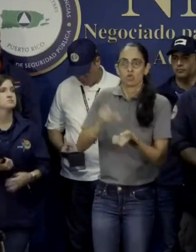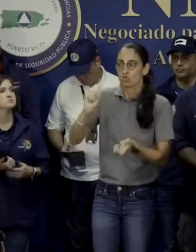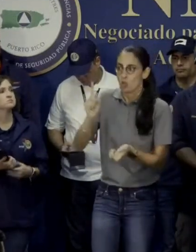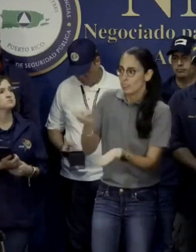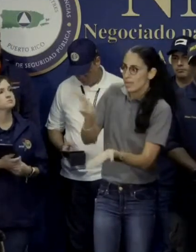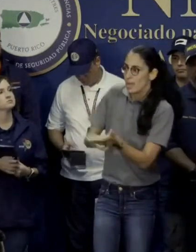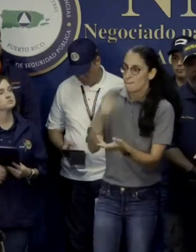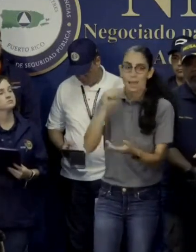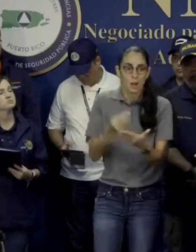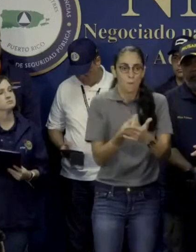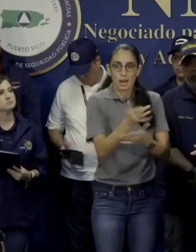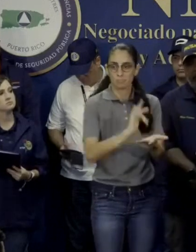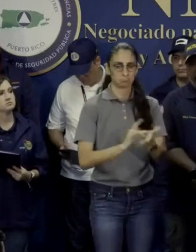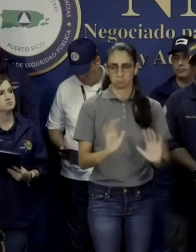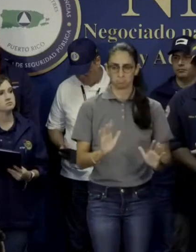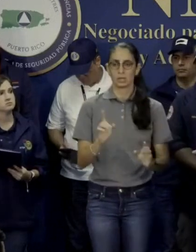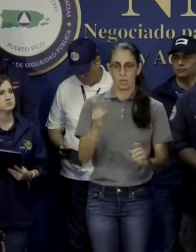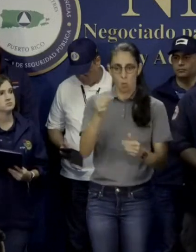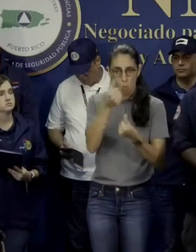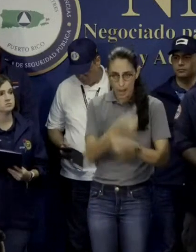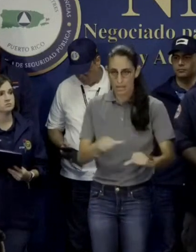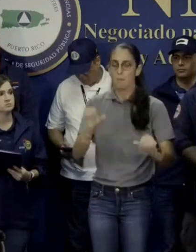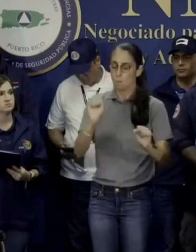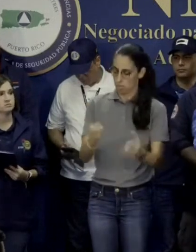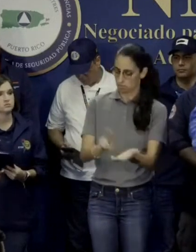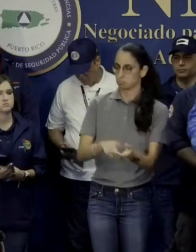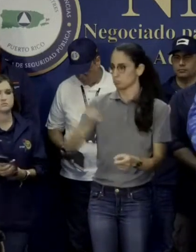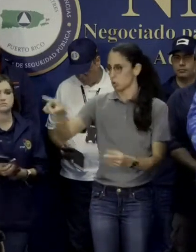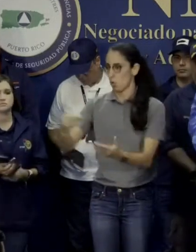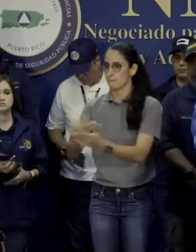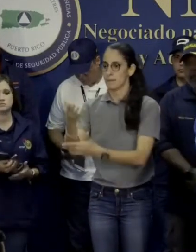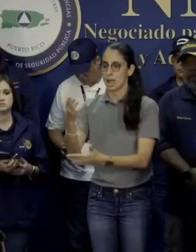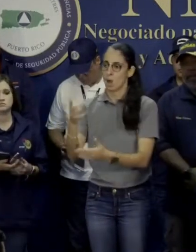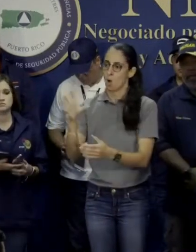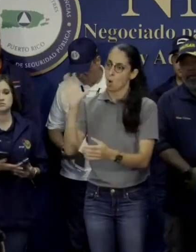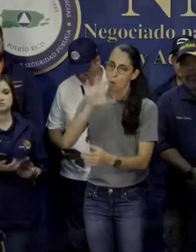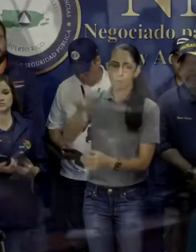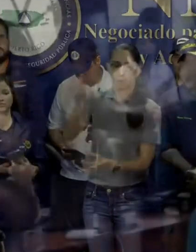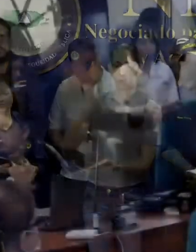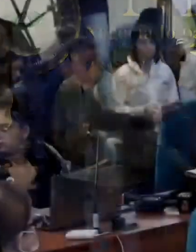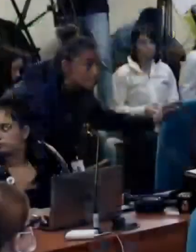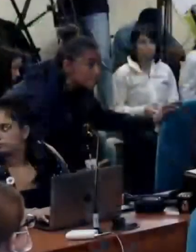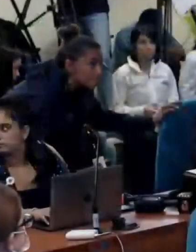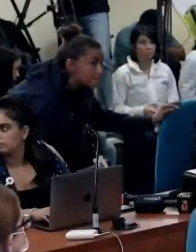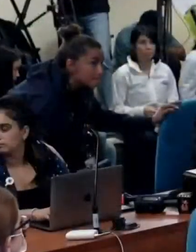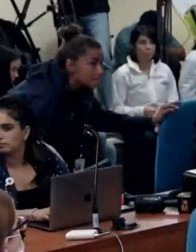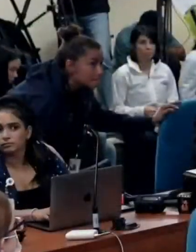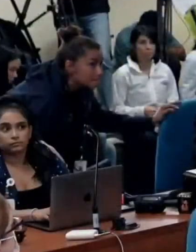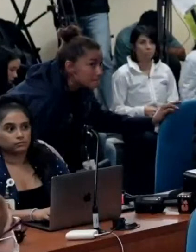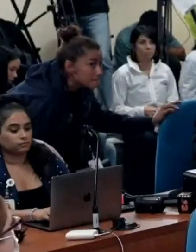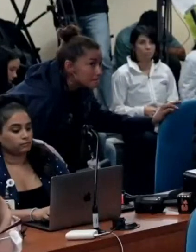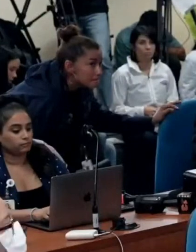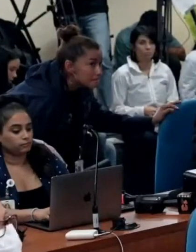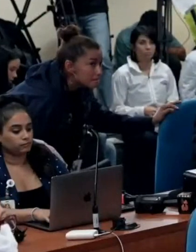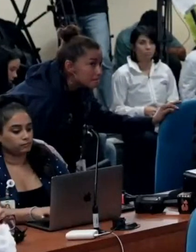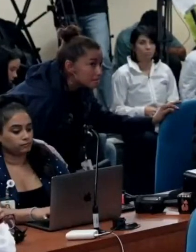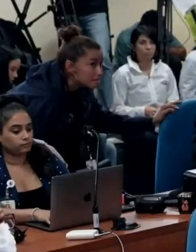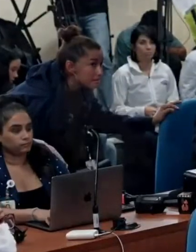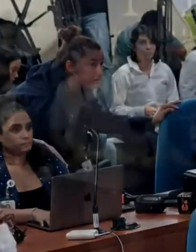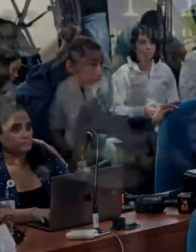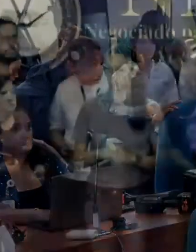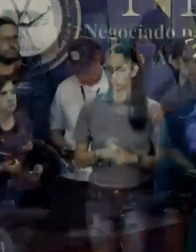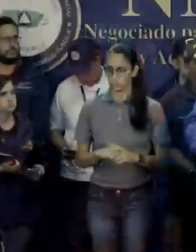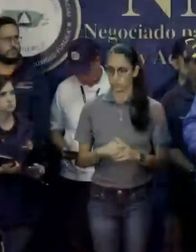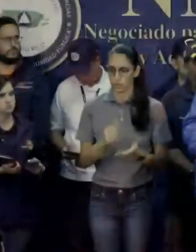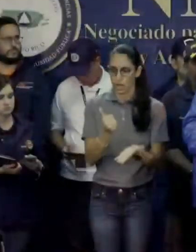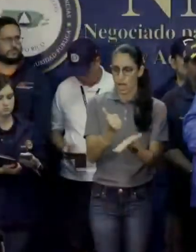cualquier prescripción que emita cualquier médico en Puerto Rico. Pero esto de buen samaritano que menciona el gobernador, ¿hay que esperar a qué? No, el